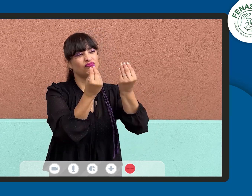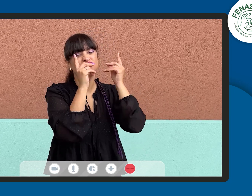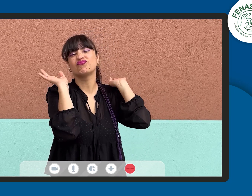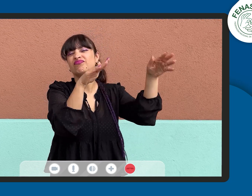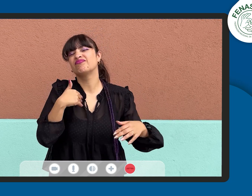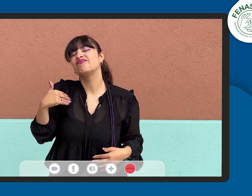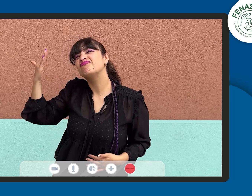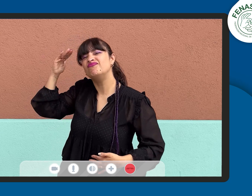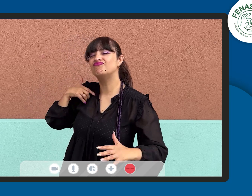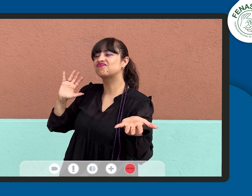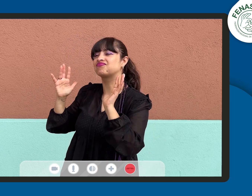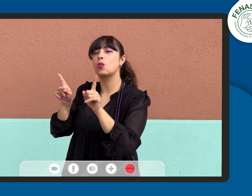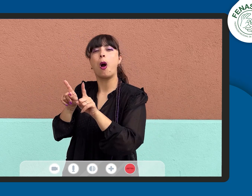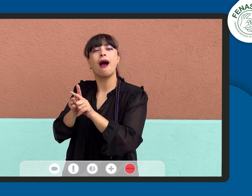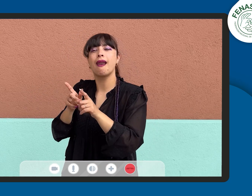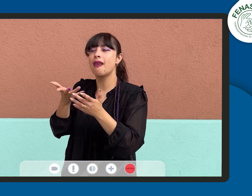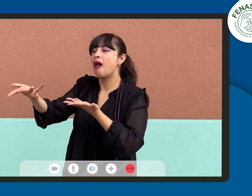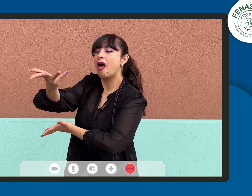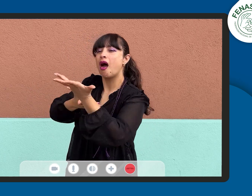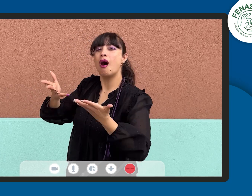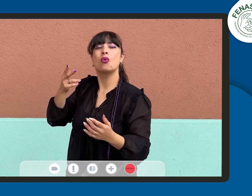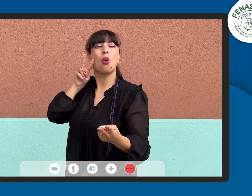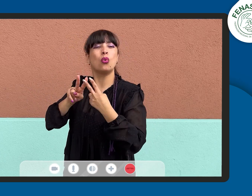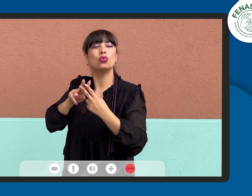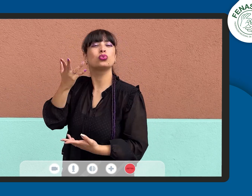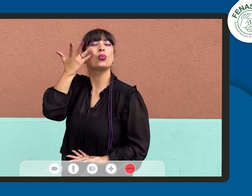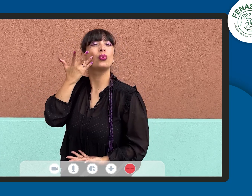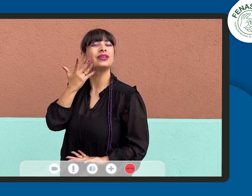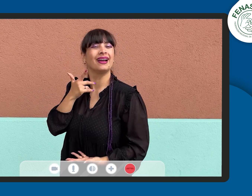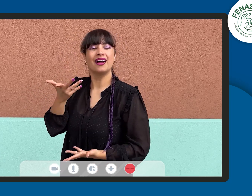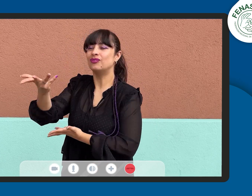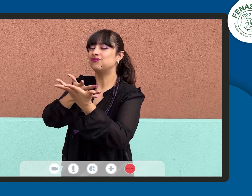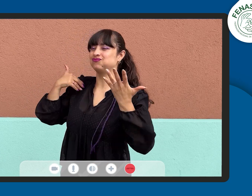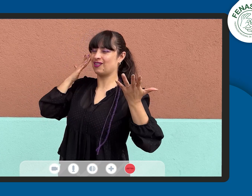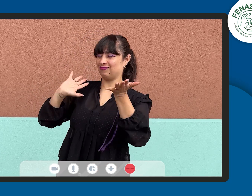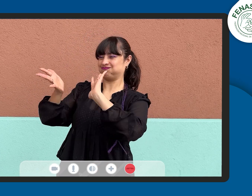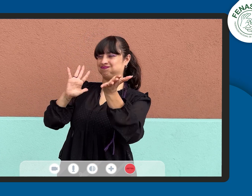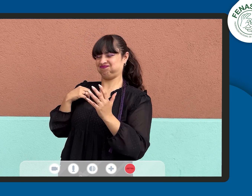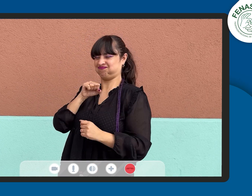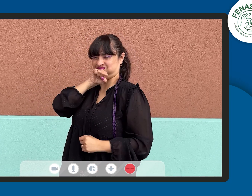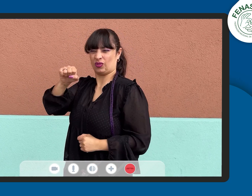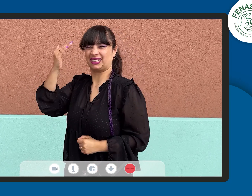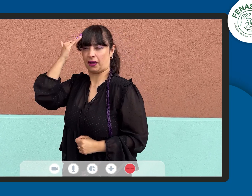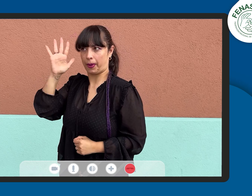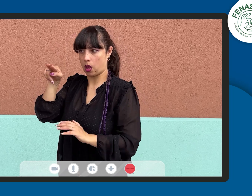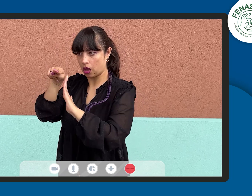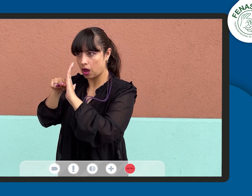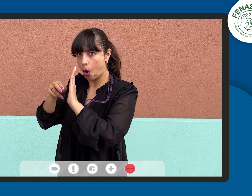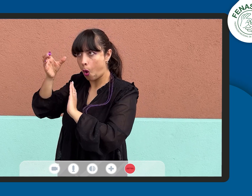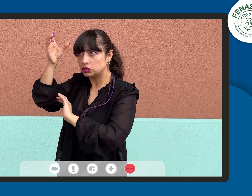que no es, por ejemplo, como hacen algunas personas que no creen necesario recibir formación, que basta con comunicarse a diario en lengua de señas y el cariño